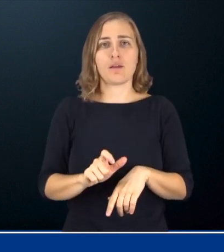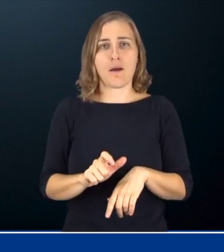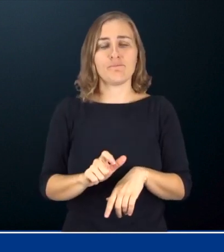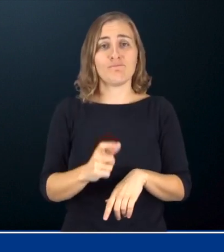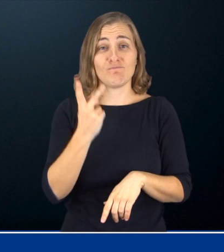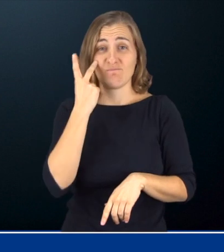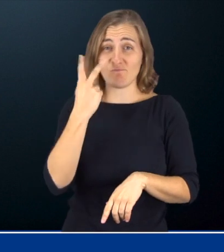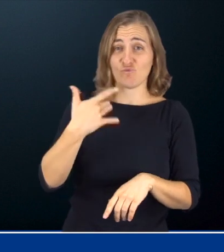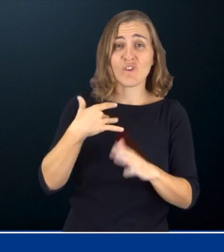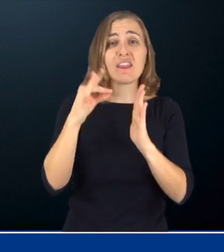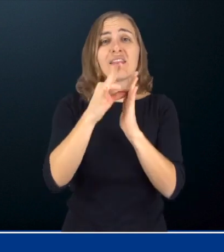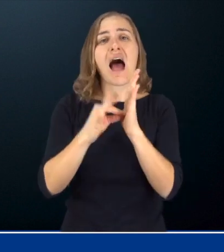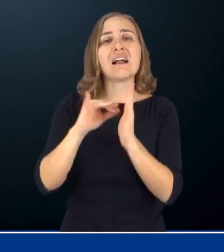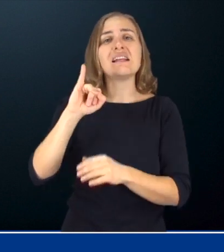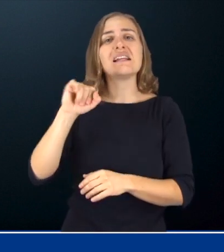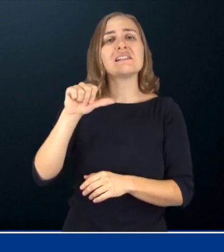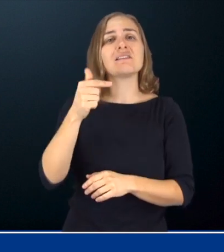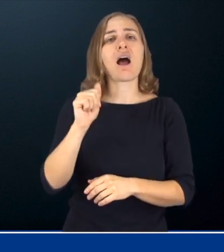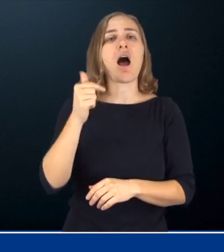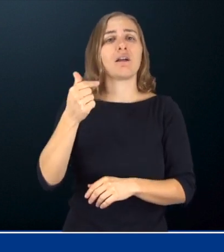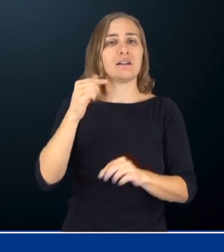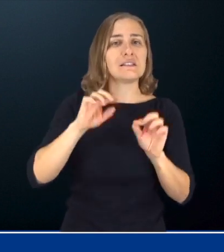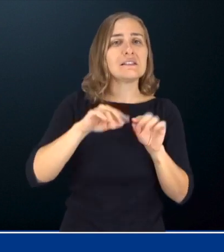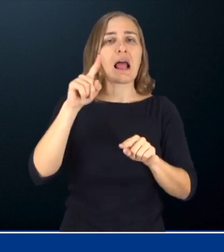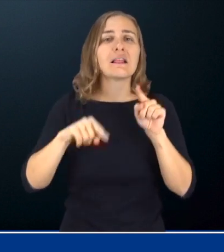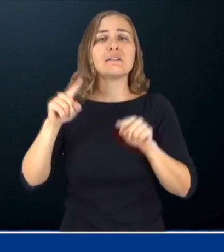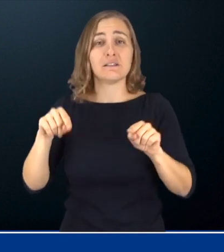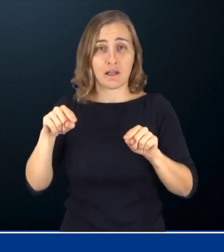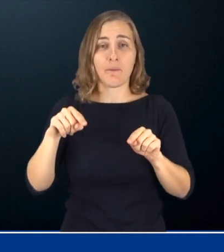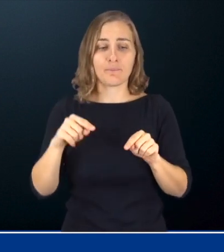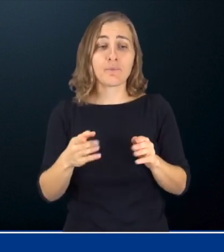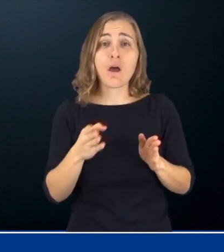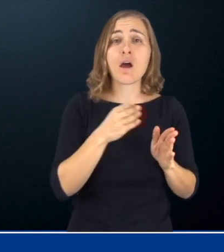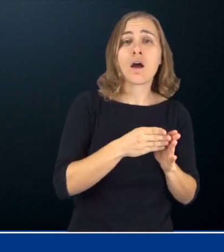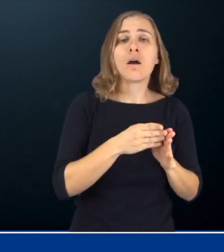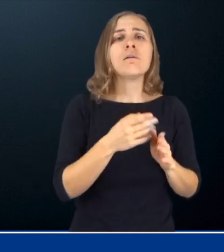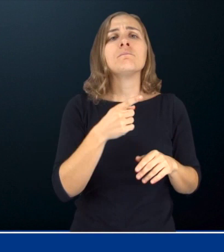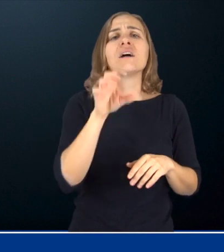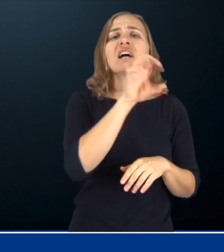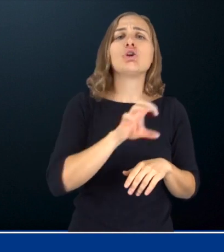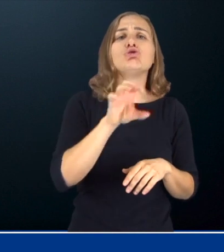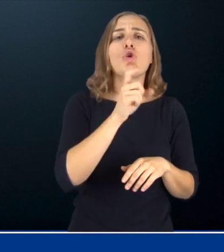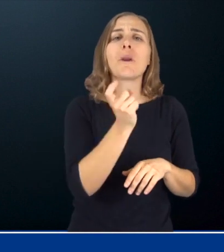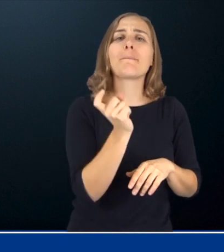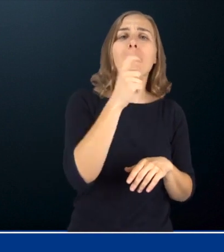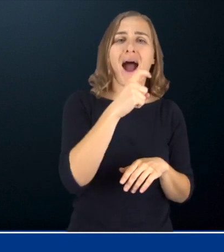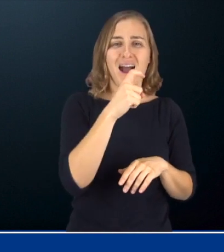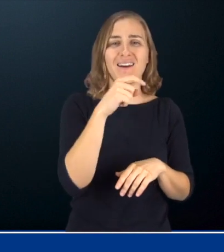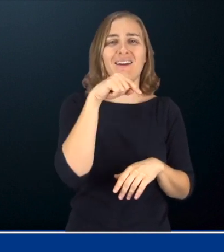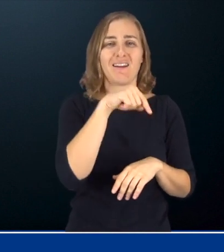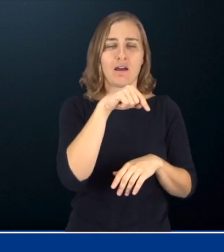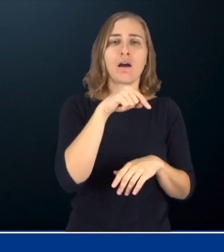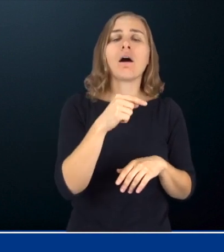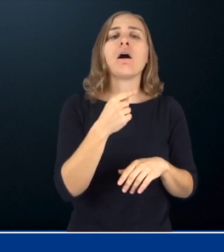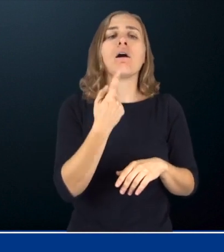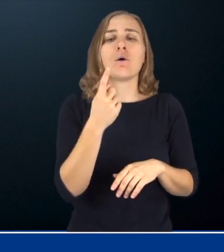Il disegno di legge ha l'obiettivo di stabilizzare gli assistenti all'autonomia e alla comunicazione, avere un servizio uniforme su tutto